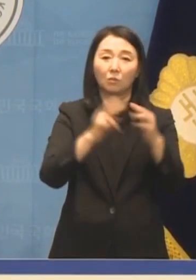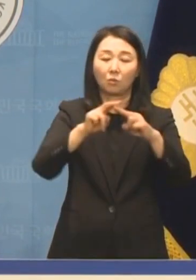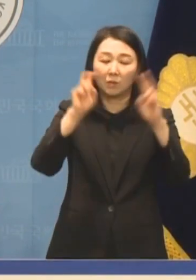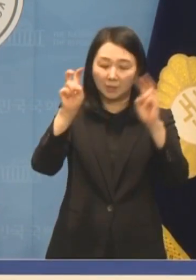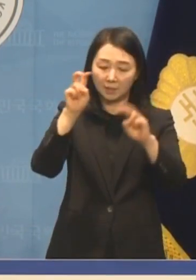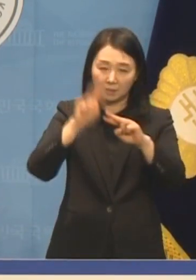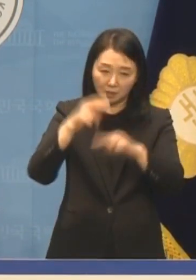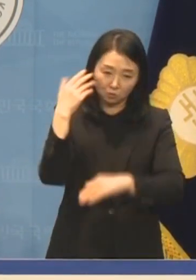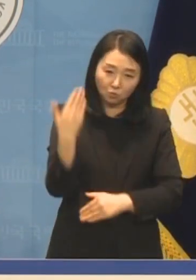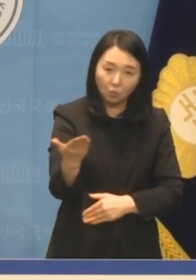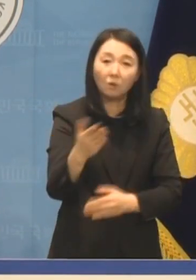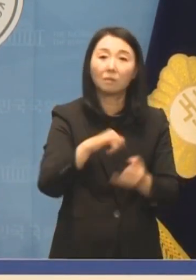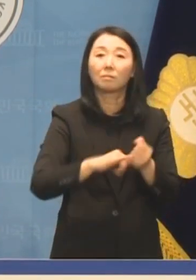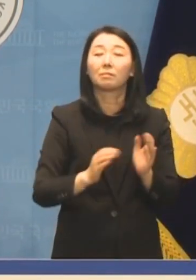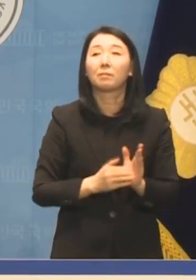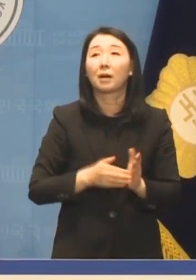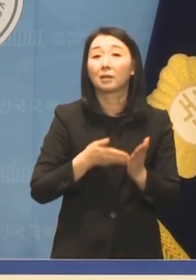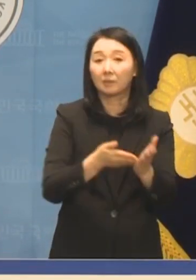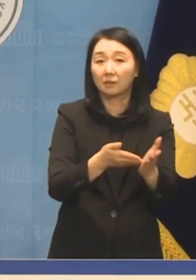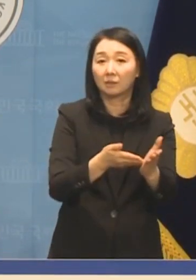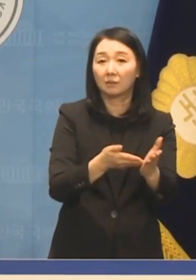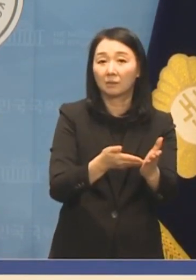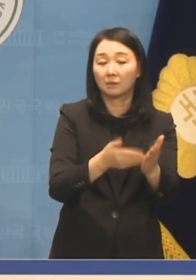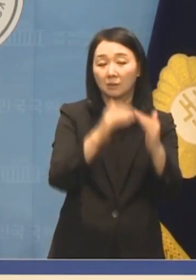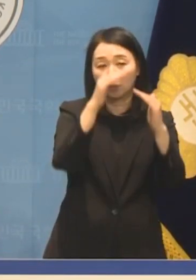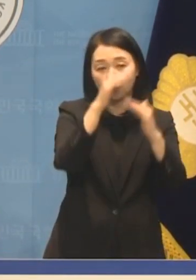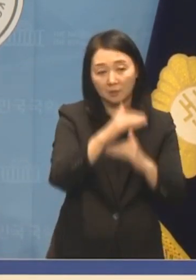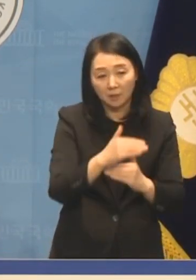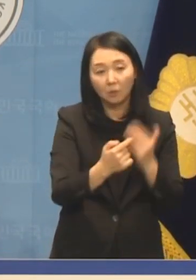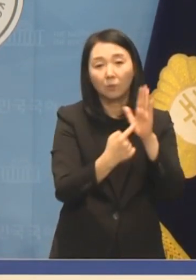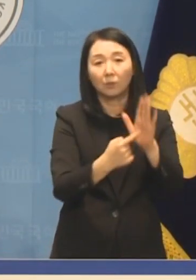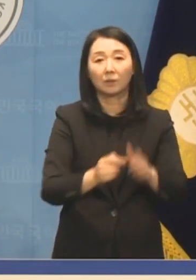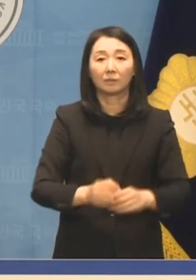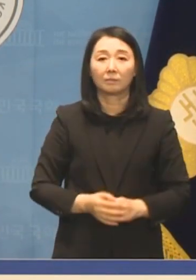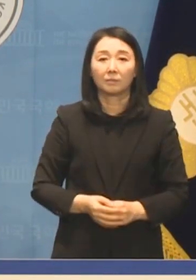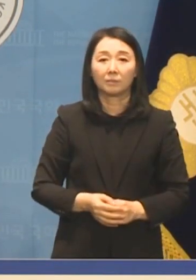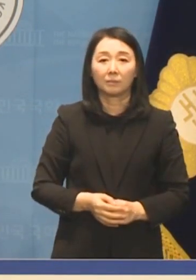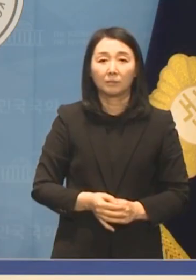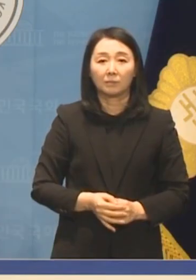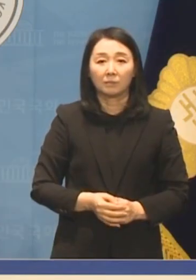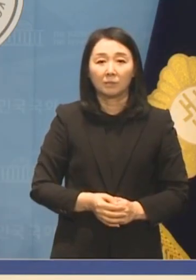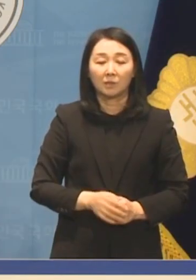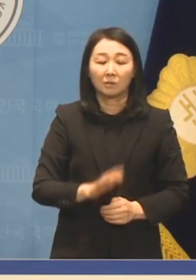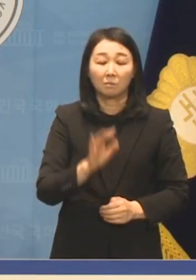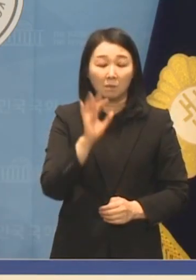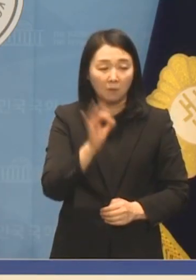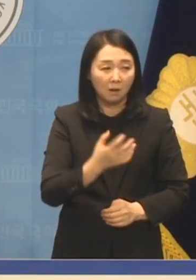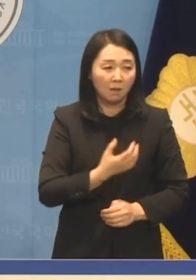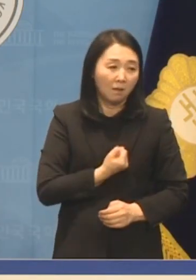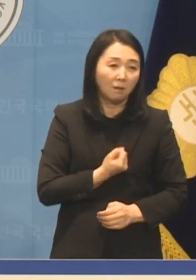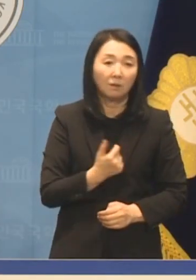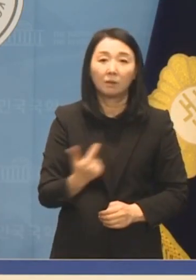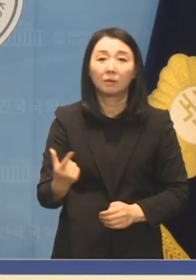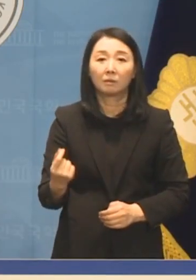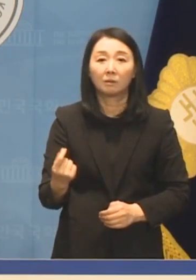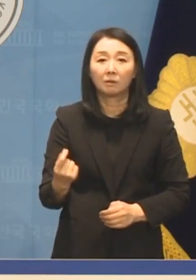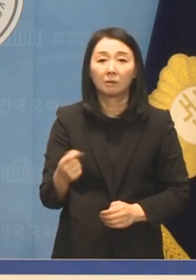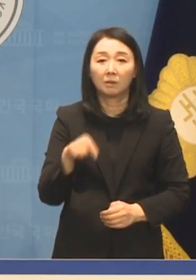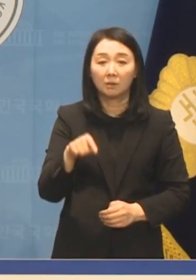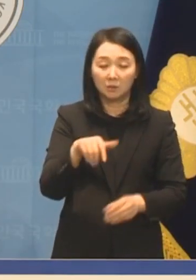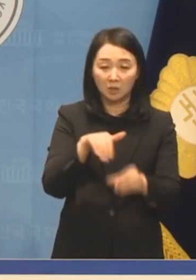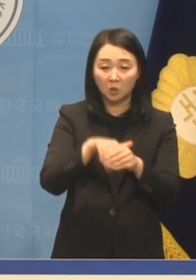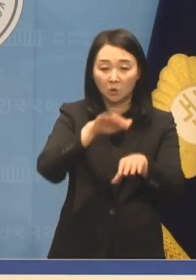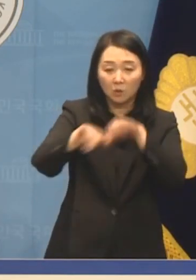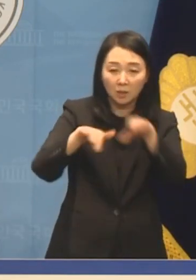자리 주겠다라고 제안한 통화 내용이 공개됐습니다. 너무나 충격적입니다. 이는 선거